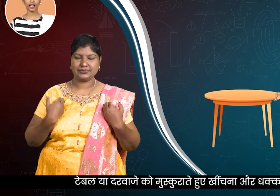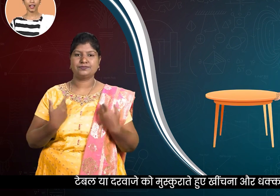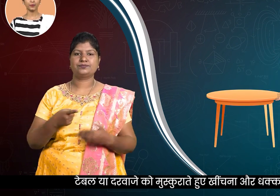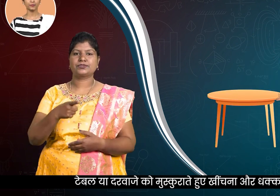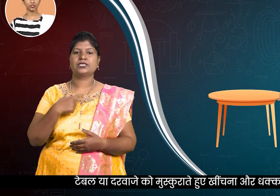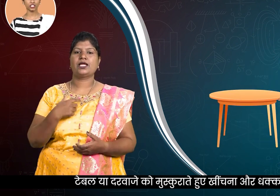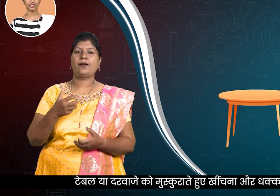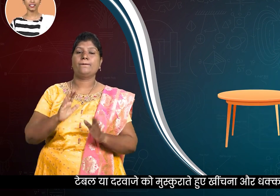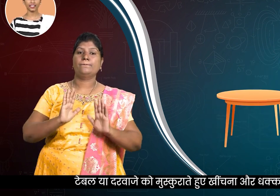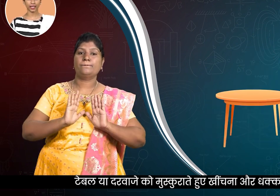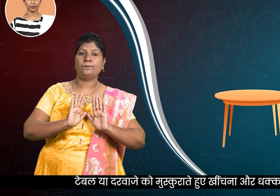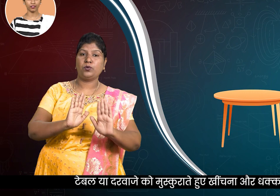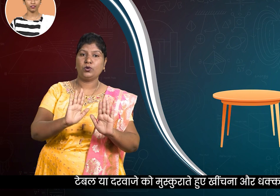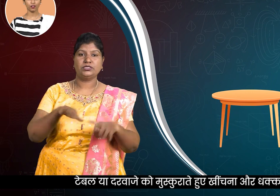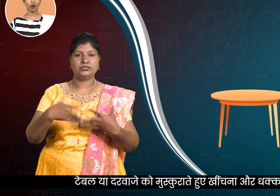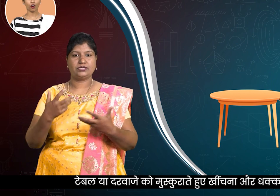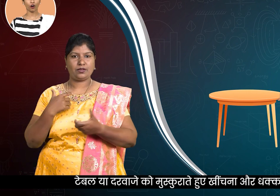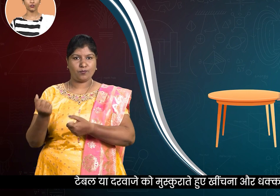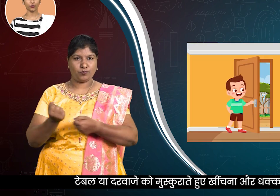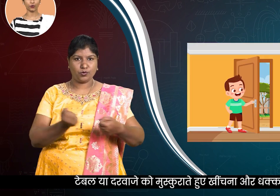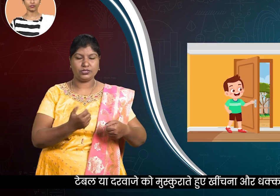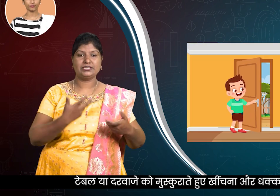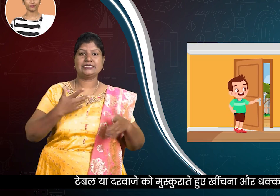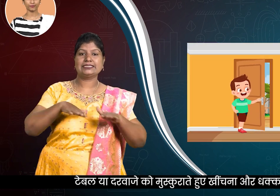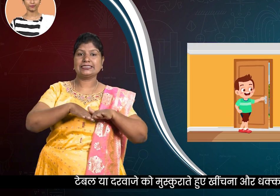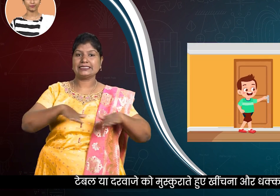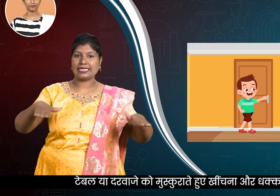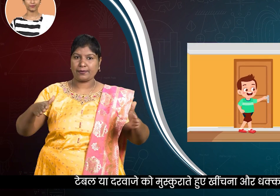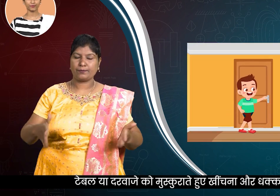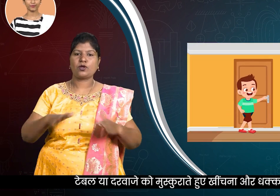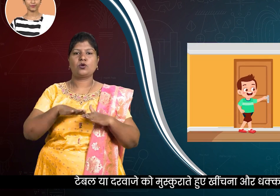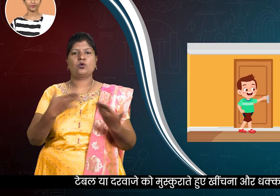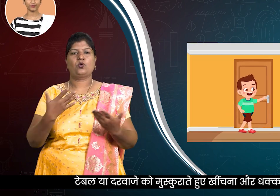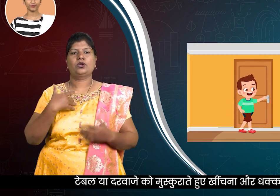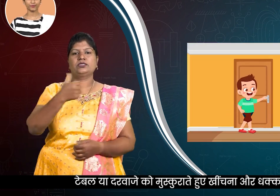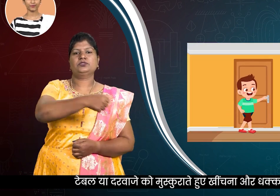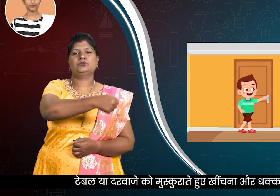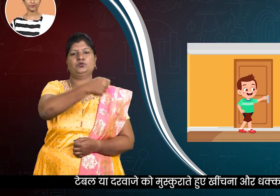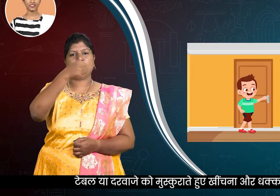टेबल या दरवाजे को मुस्कुराते हुए खींचना।